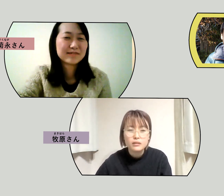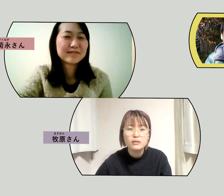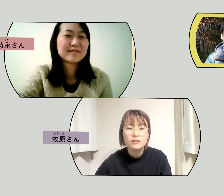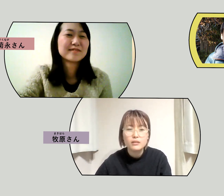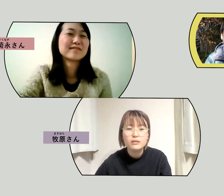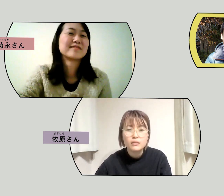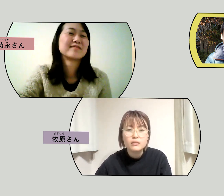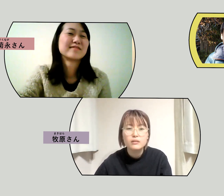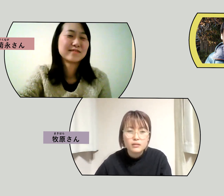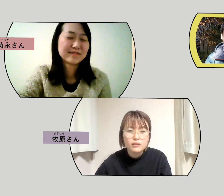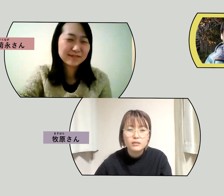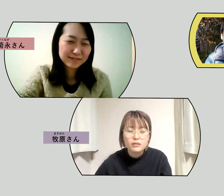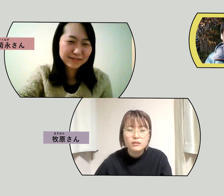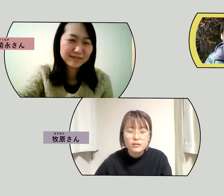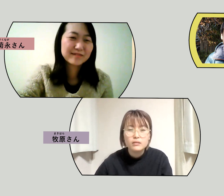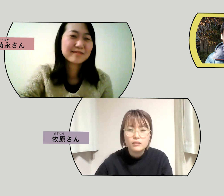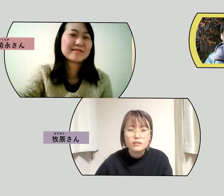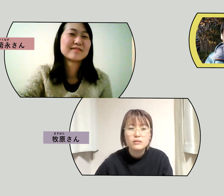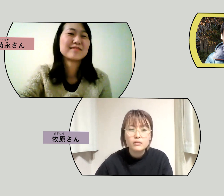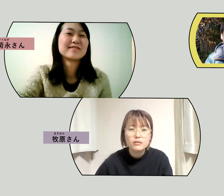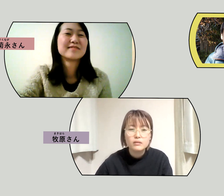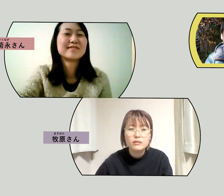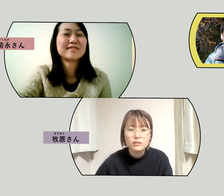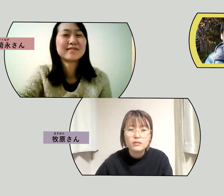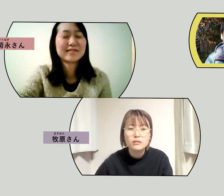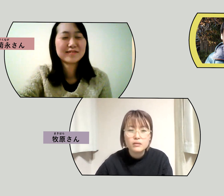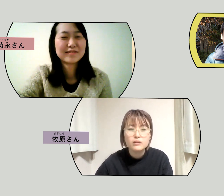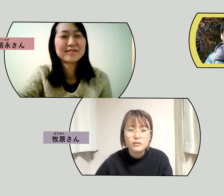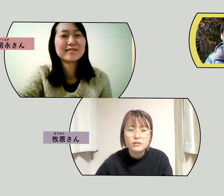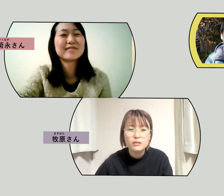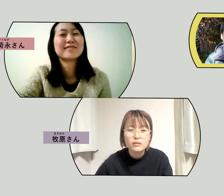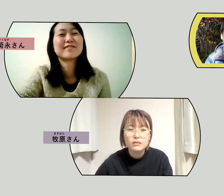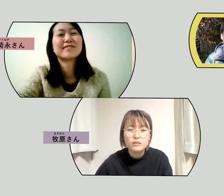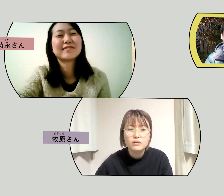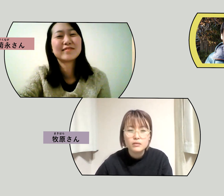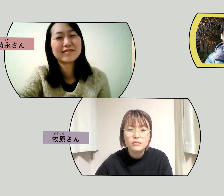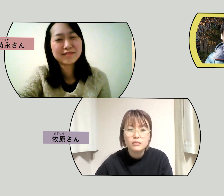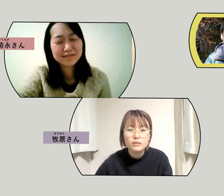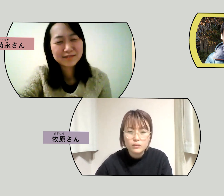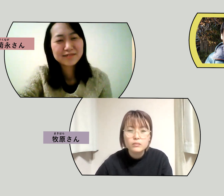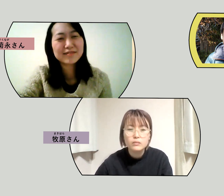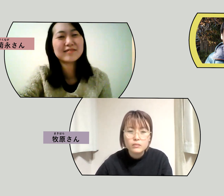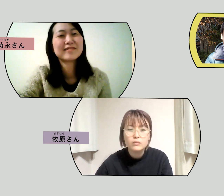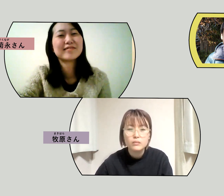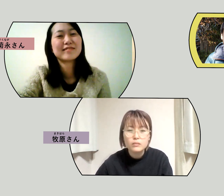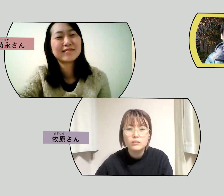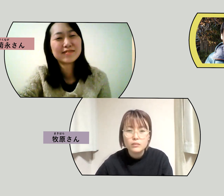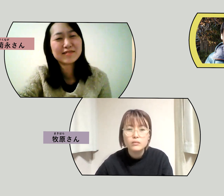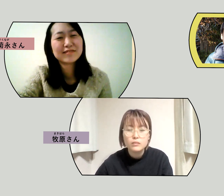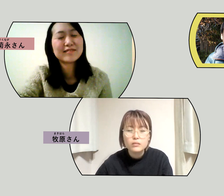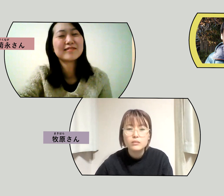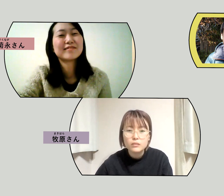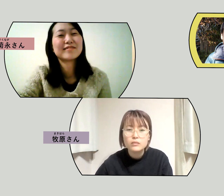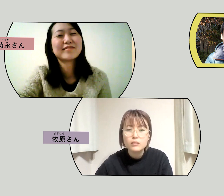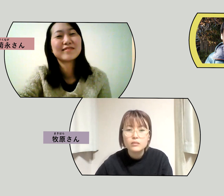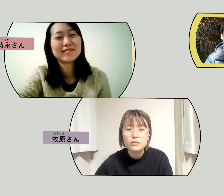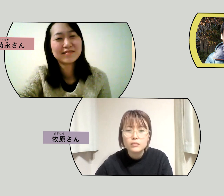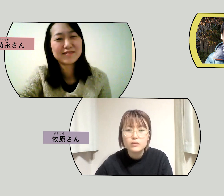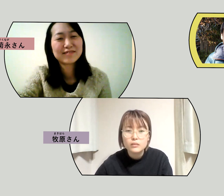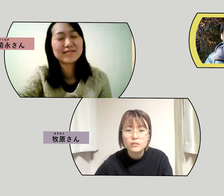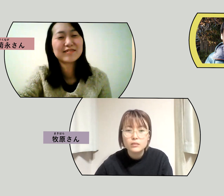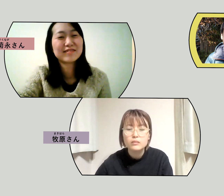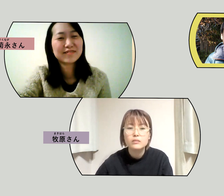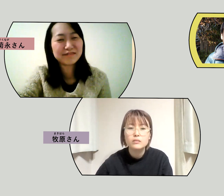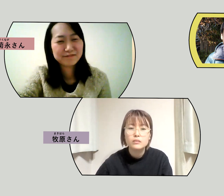なるんですけど信号を触覚で伝えることって触覚ってどうしてもタイムラグが起きてしまったりするので命に